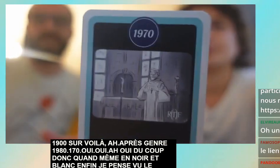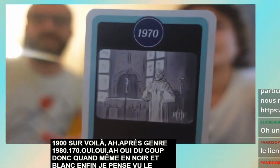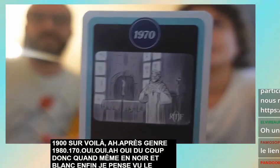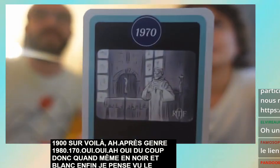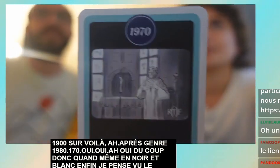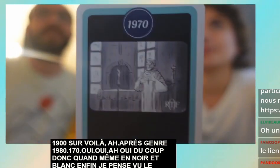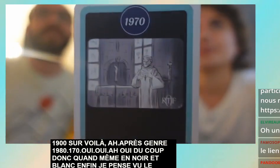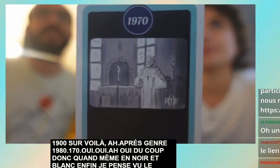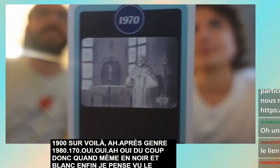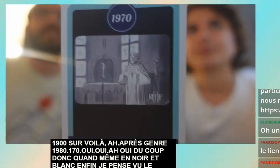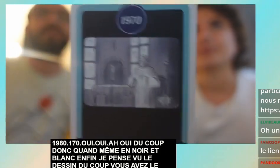est...